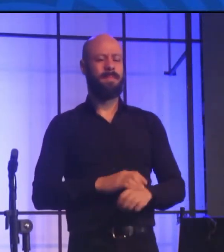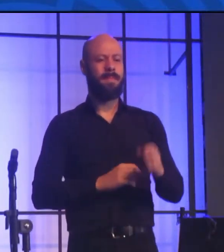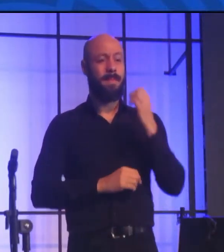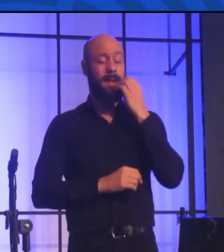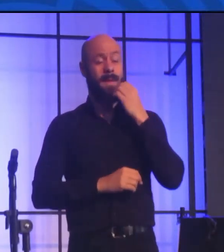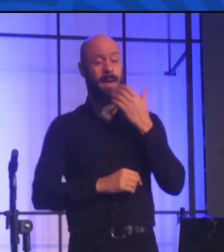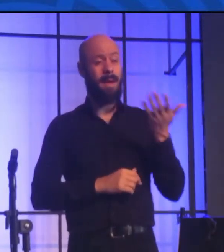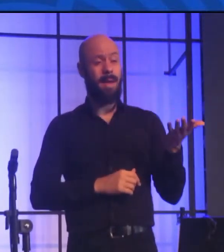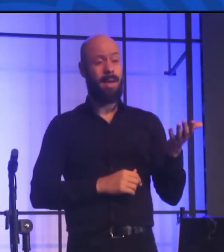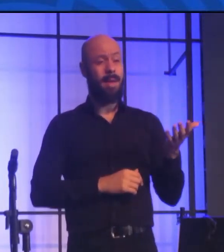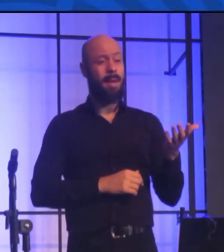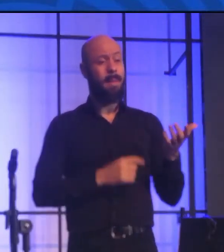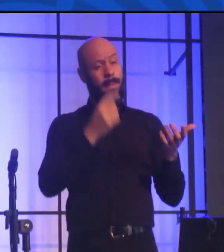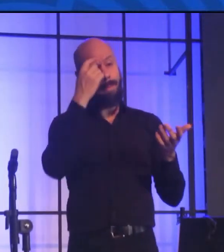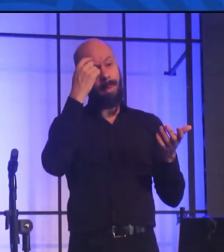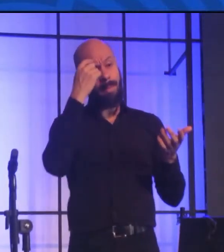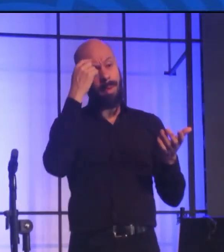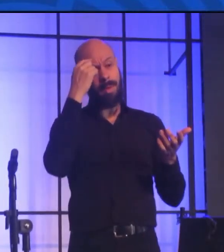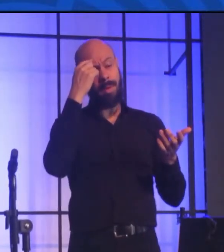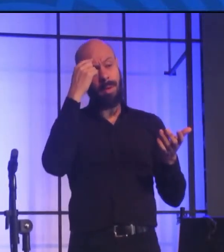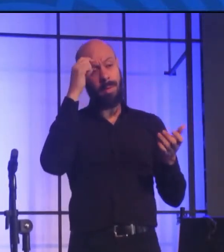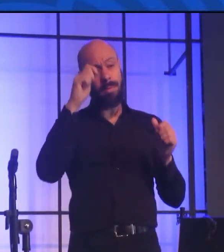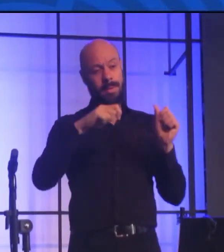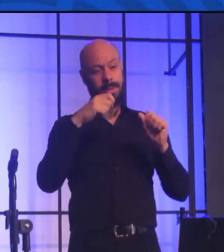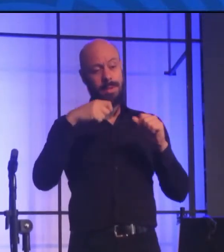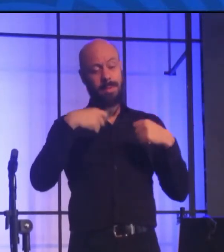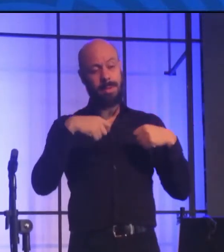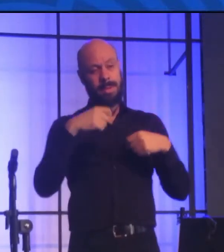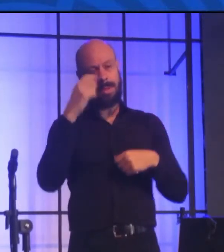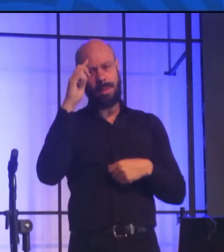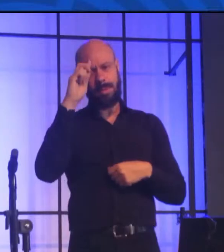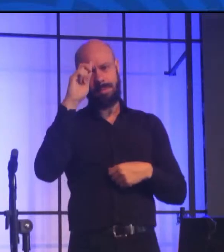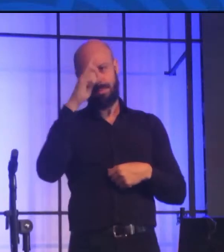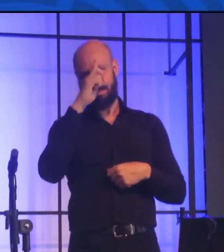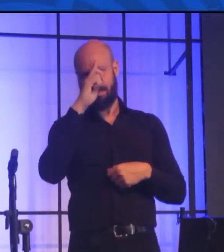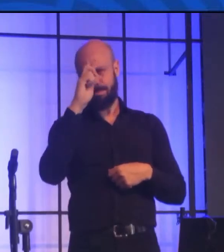Isso é uma mudança de mentalidade. Porque nós